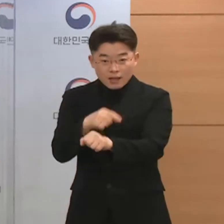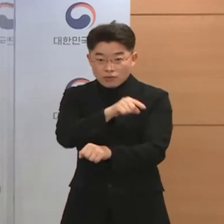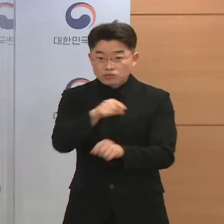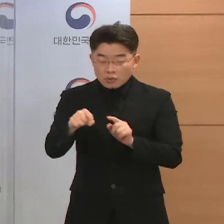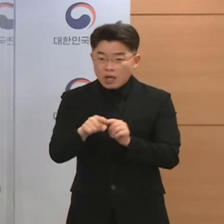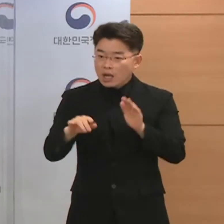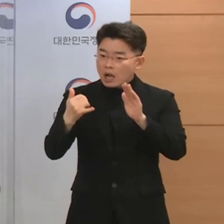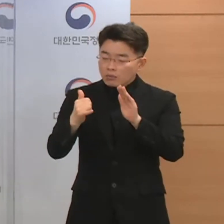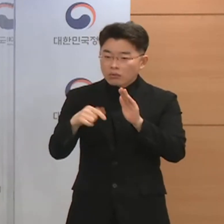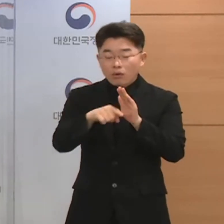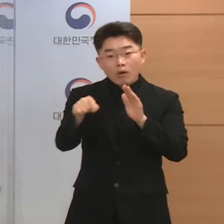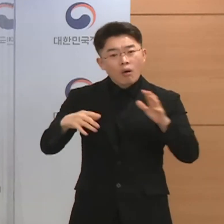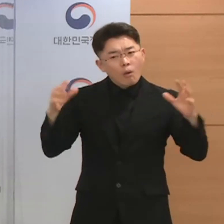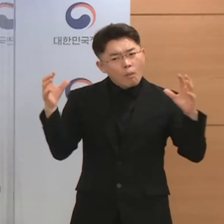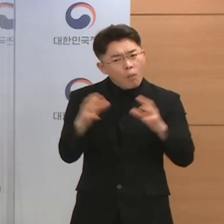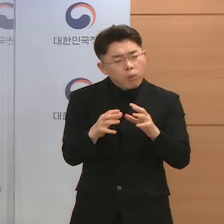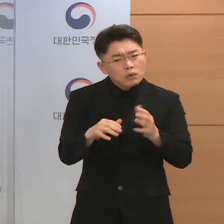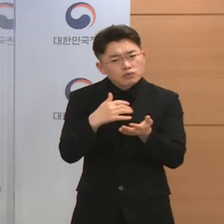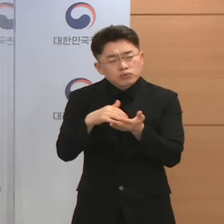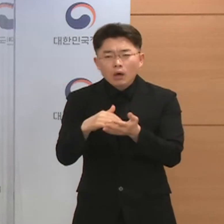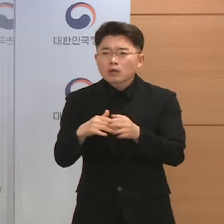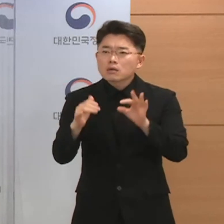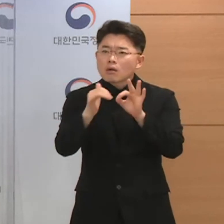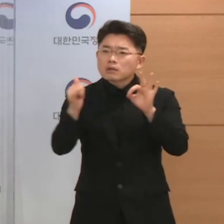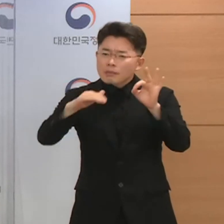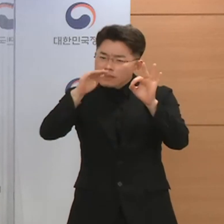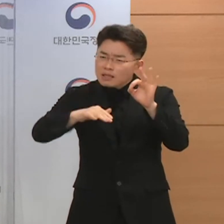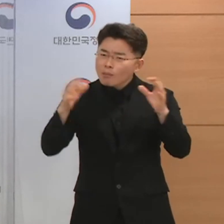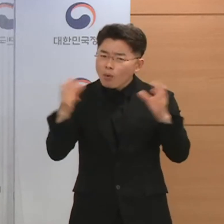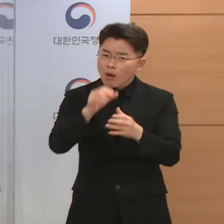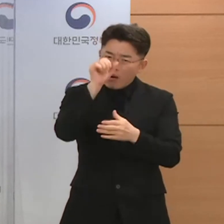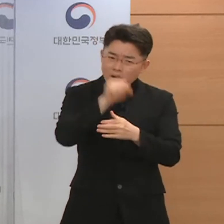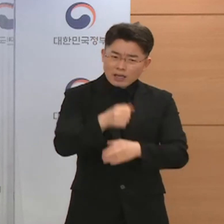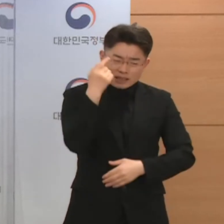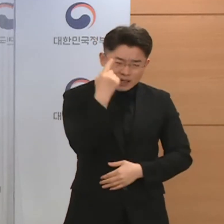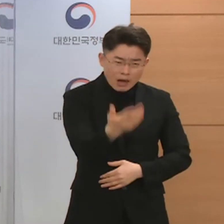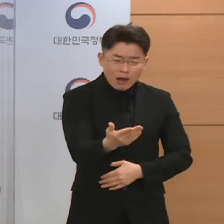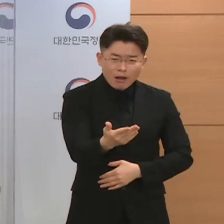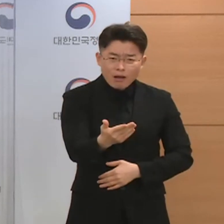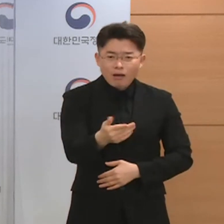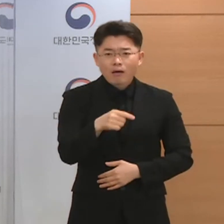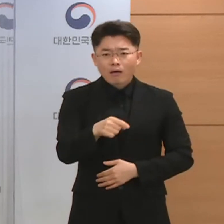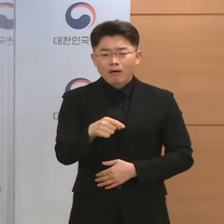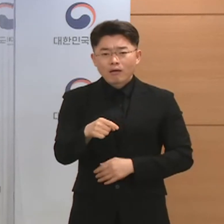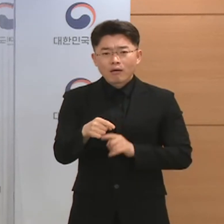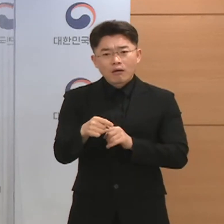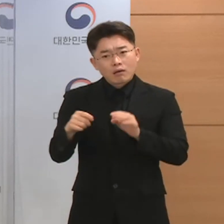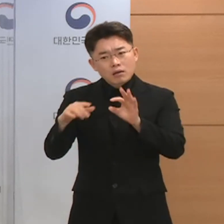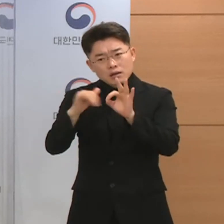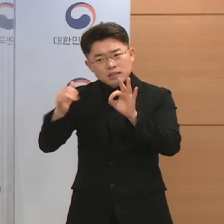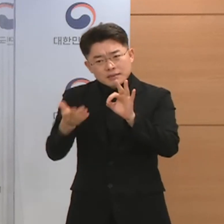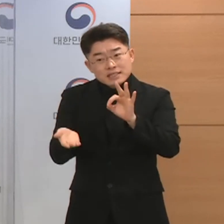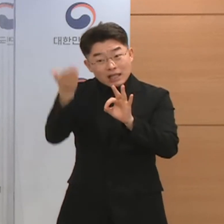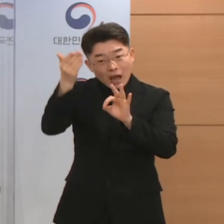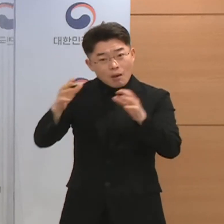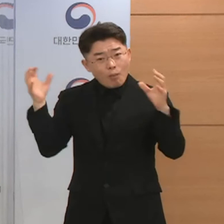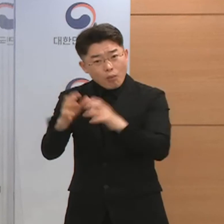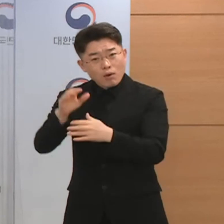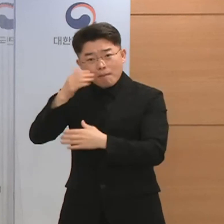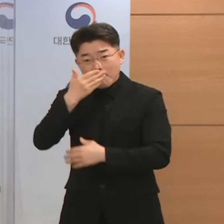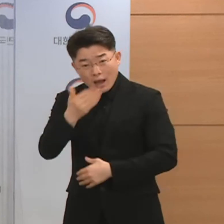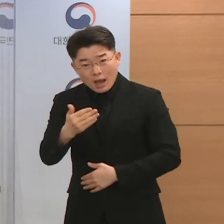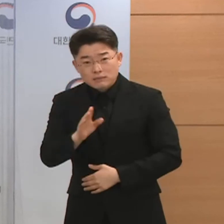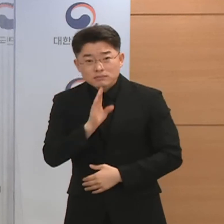했는데 최대 인원이 10명까지인지 아니면 아예 접종자는 인원 카운트씩 제외해서 그 이상도